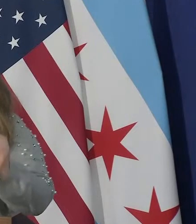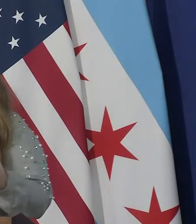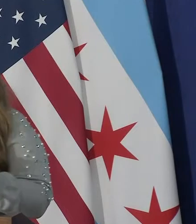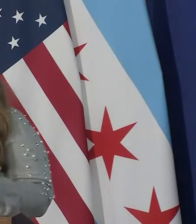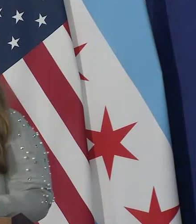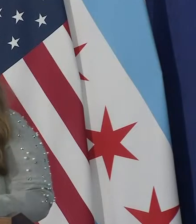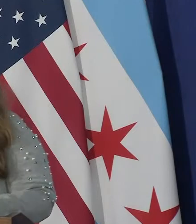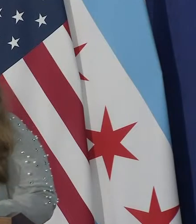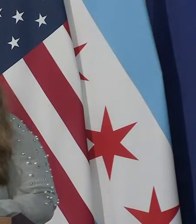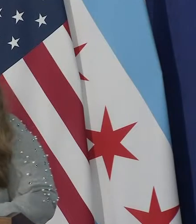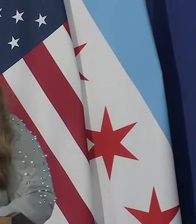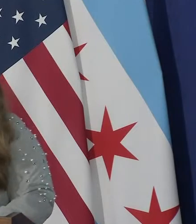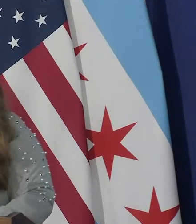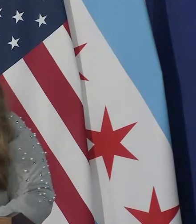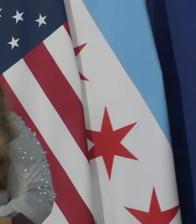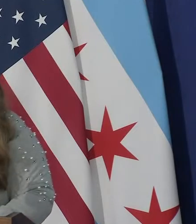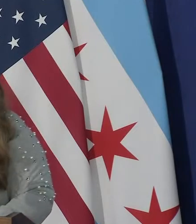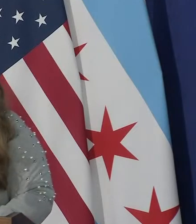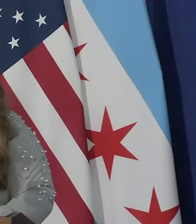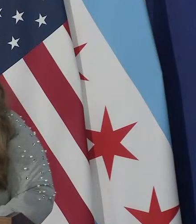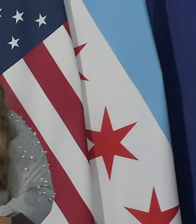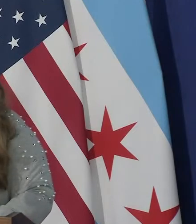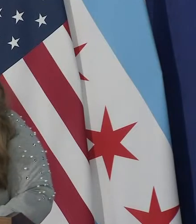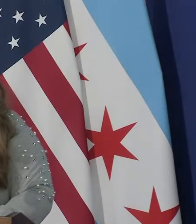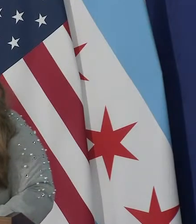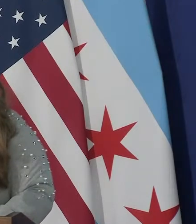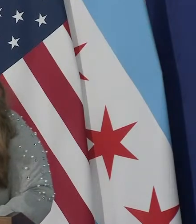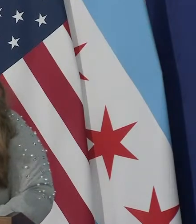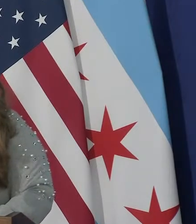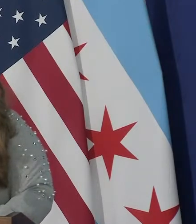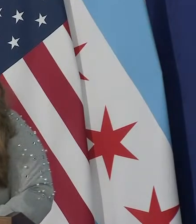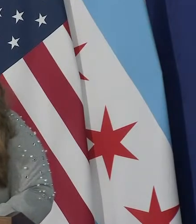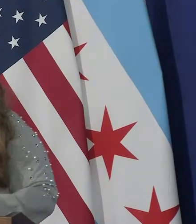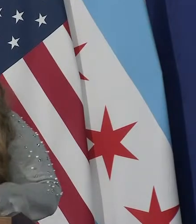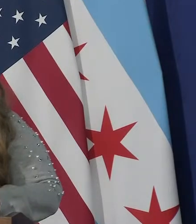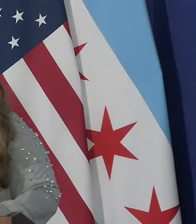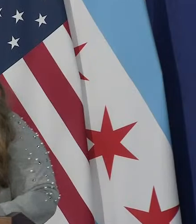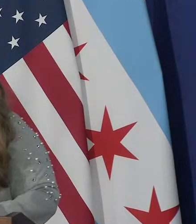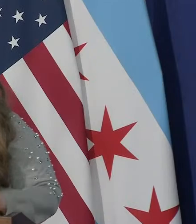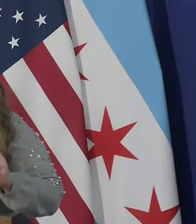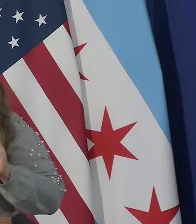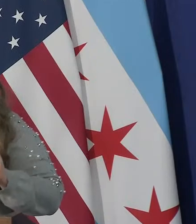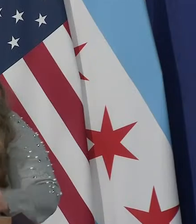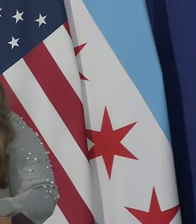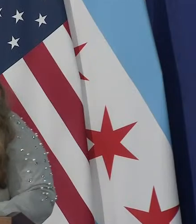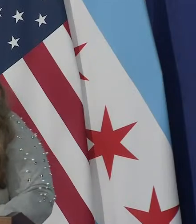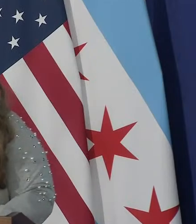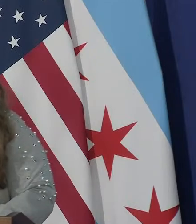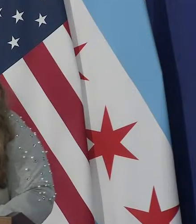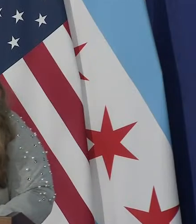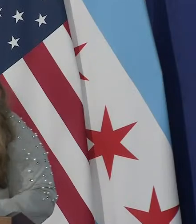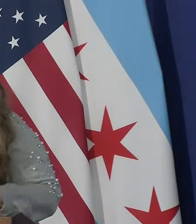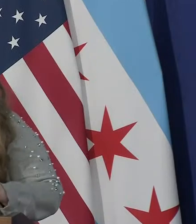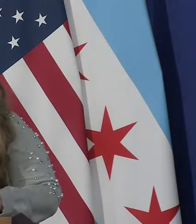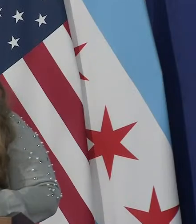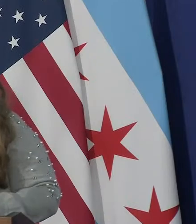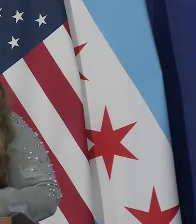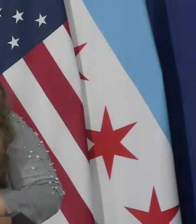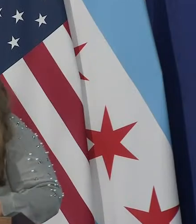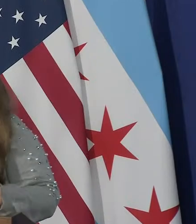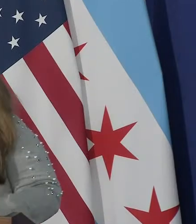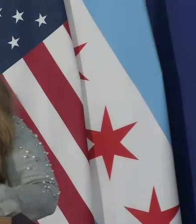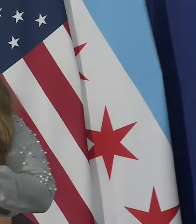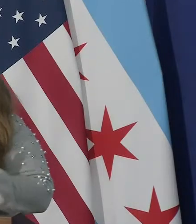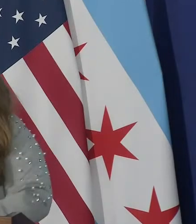respuesta a preguntas comunes. Con el tiempo, este servicio se volverá más práctico, ayudará a los usuarios a